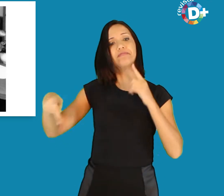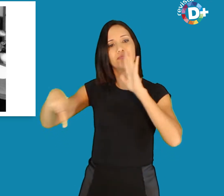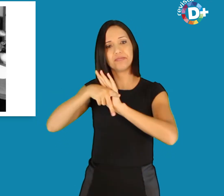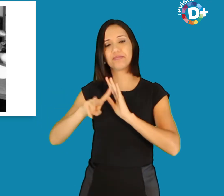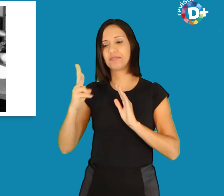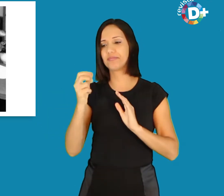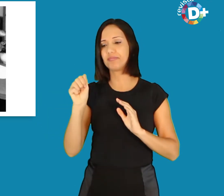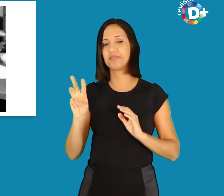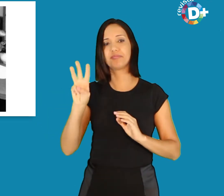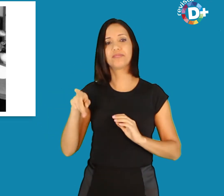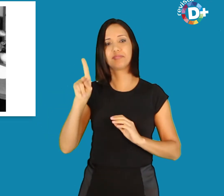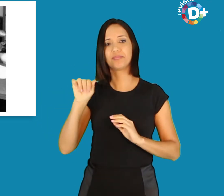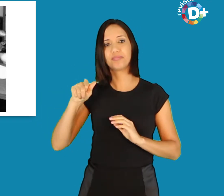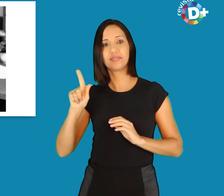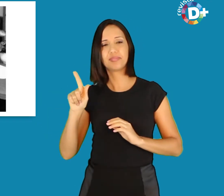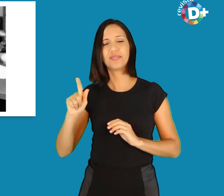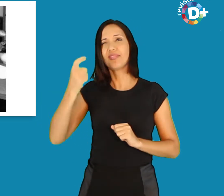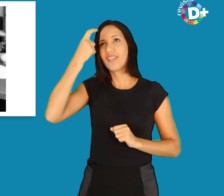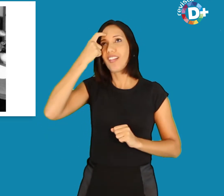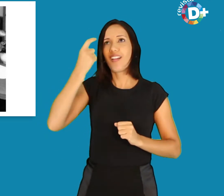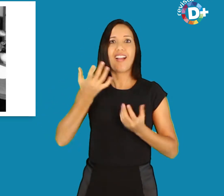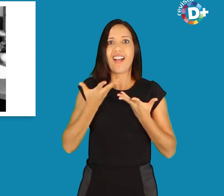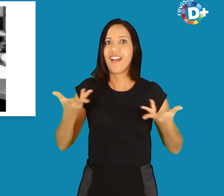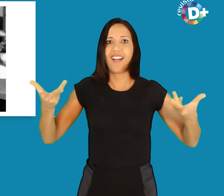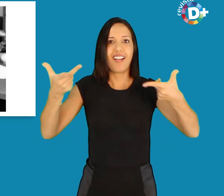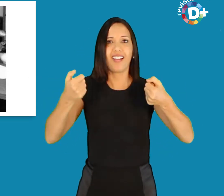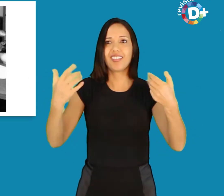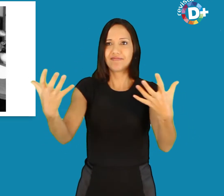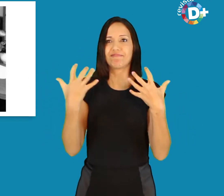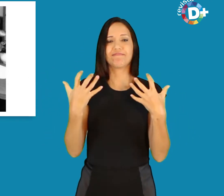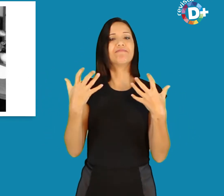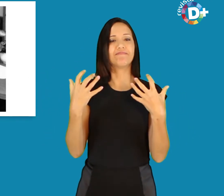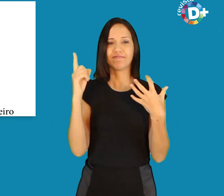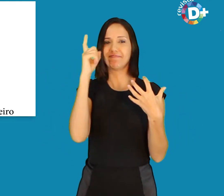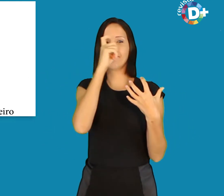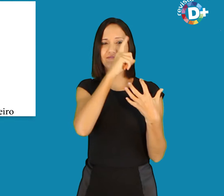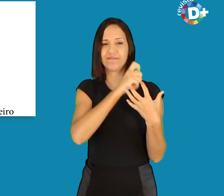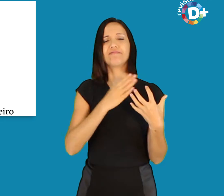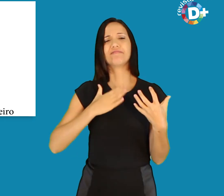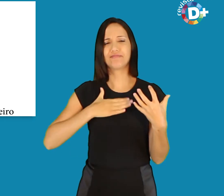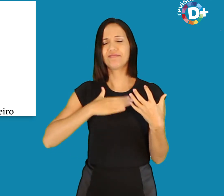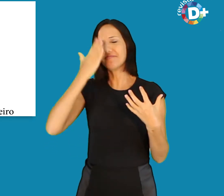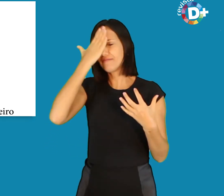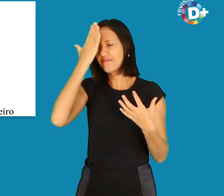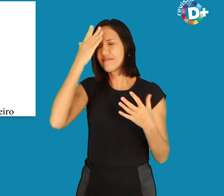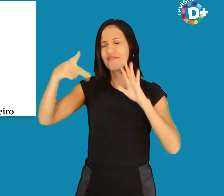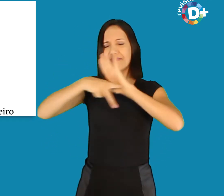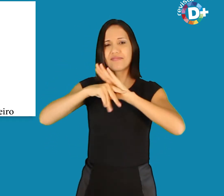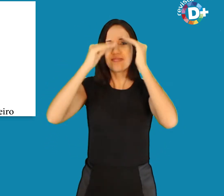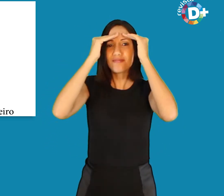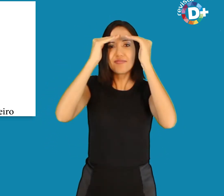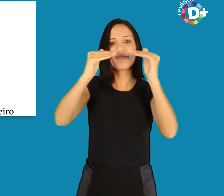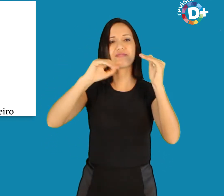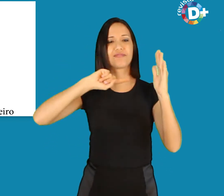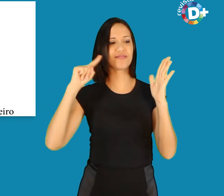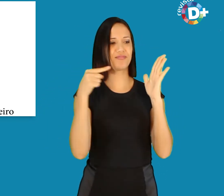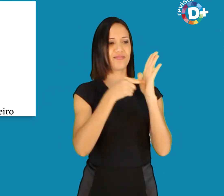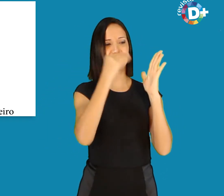formas de ampliar a comunicação e expressar o que pensava o segundo exemplo é o do general eduardo villas